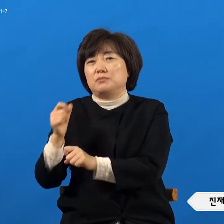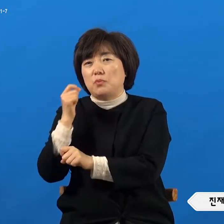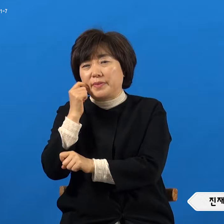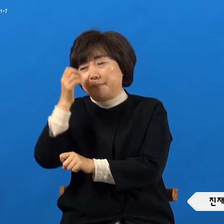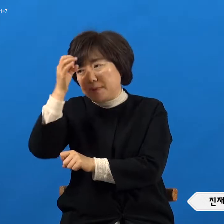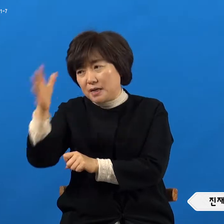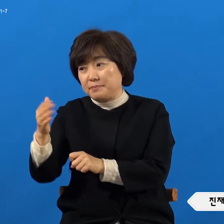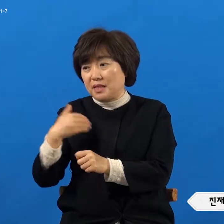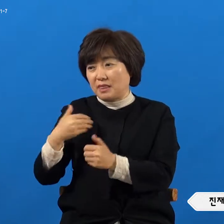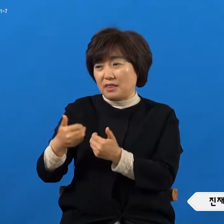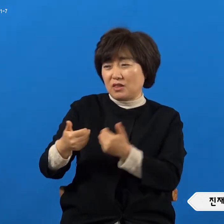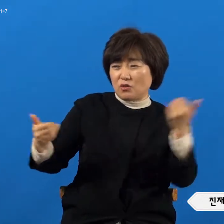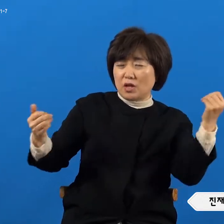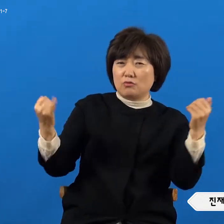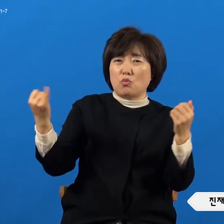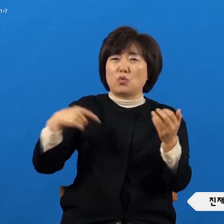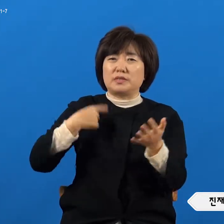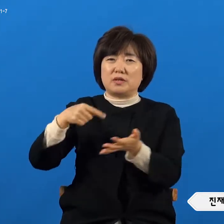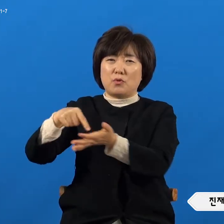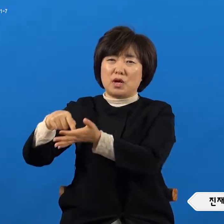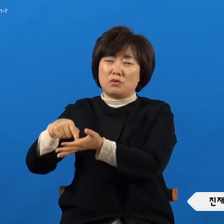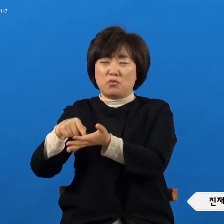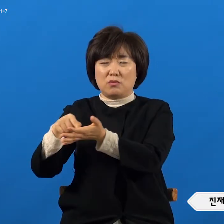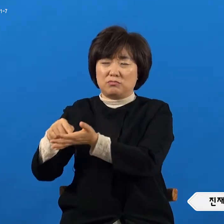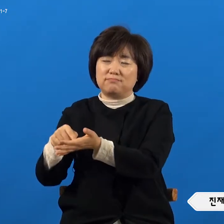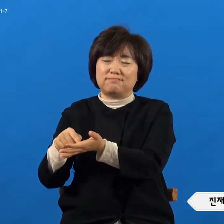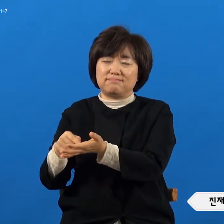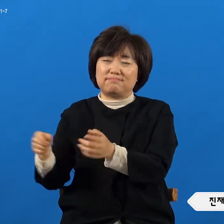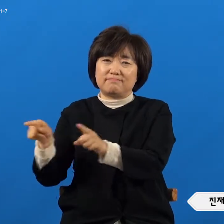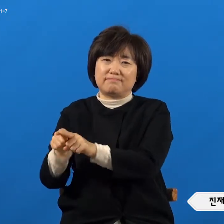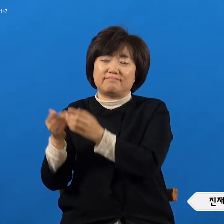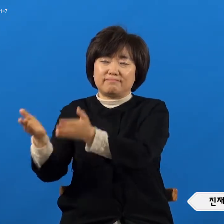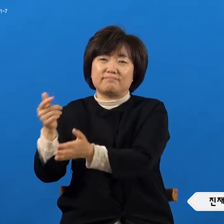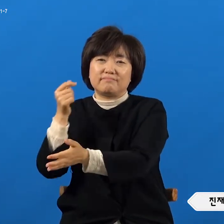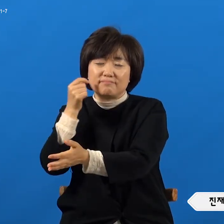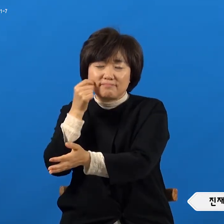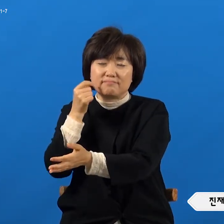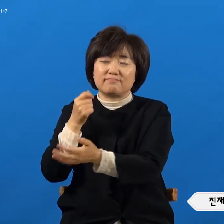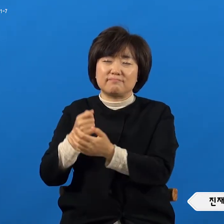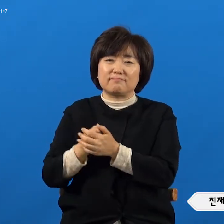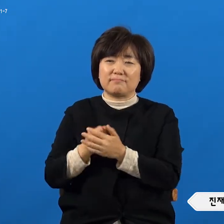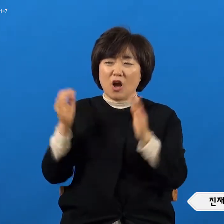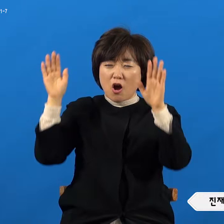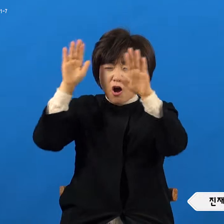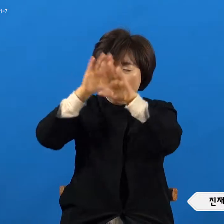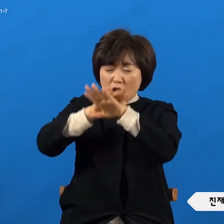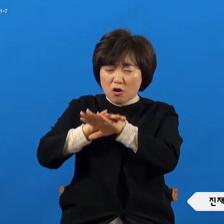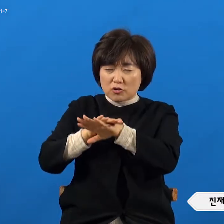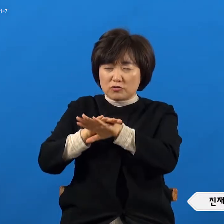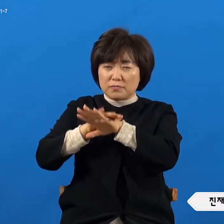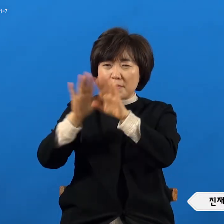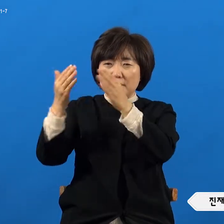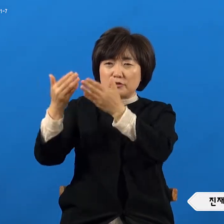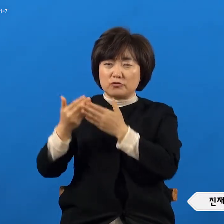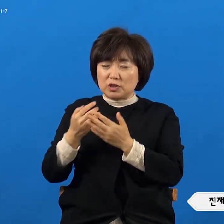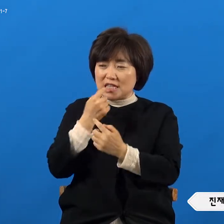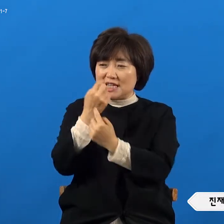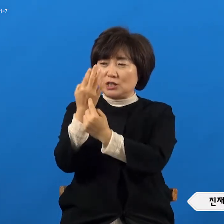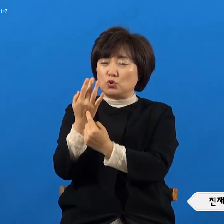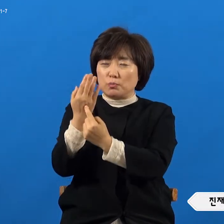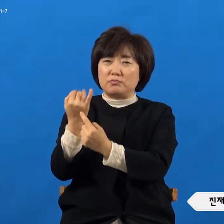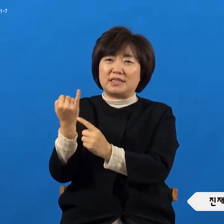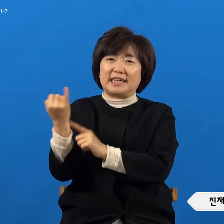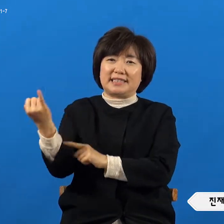내가 떠난 후 당신의 외로움과 슬픔을 함께 해주지 못하는 것이 나의 어둠을 밝혀주는 촛불. 당신을